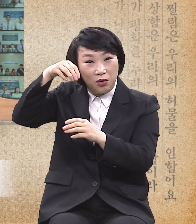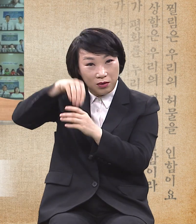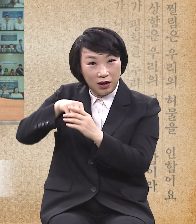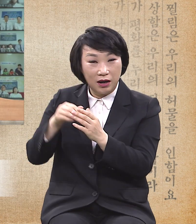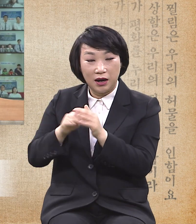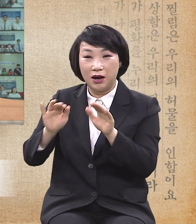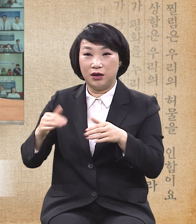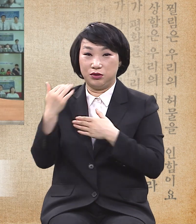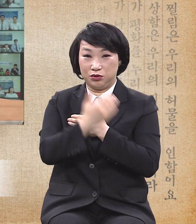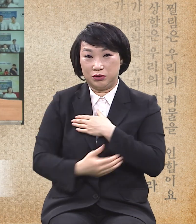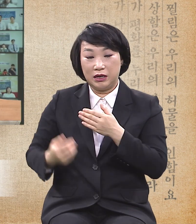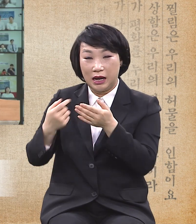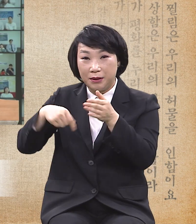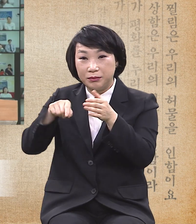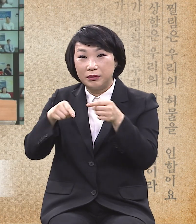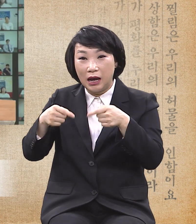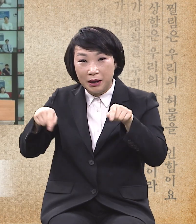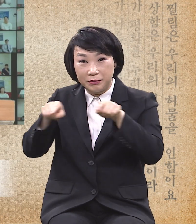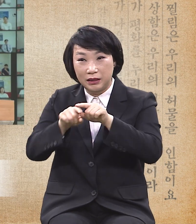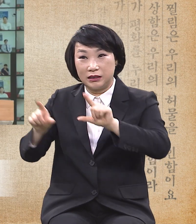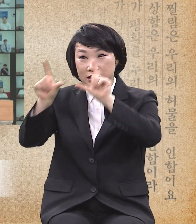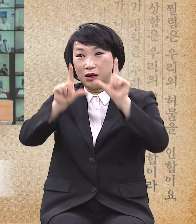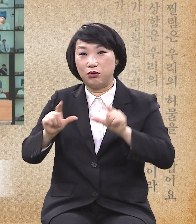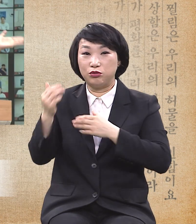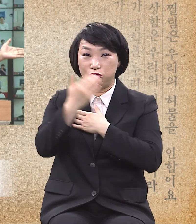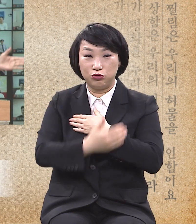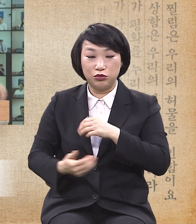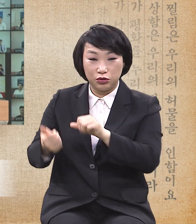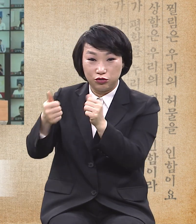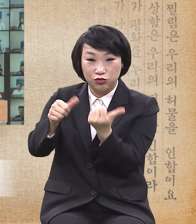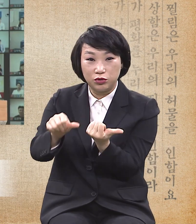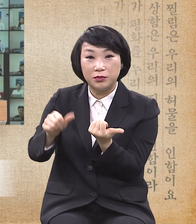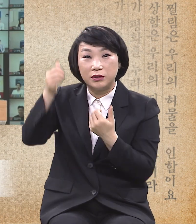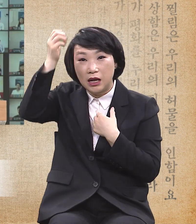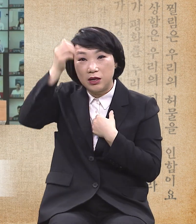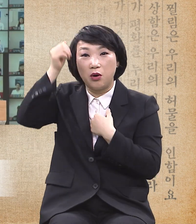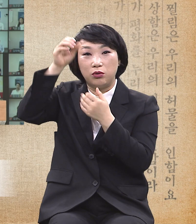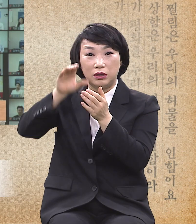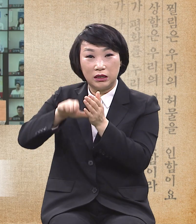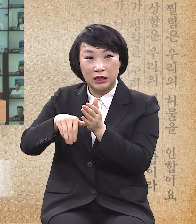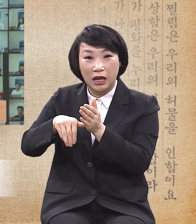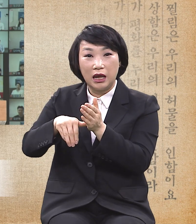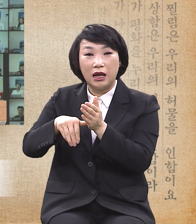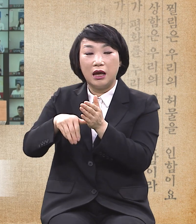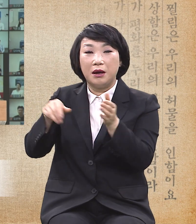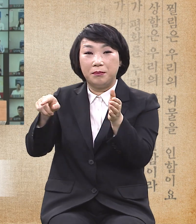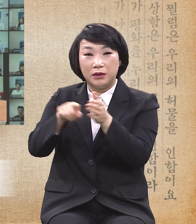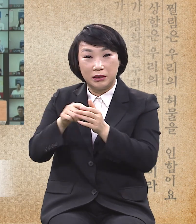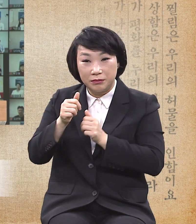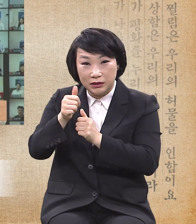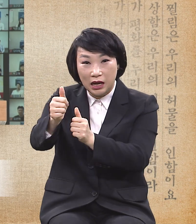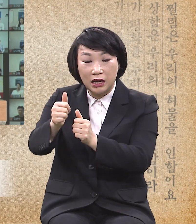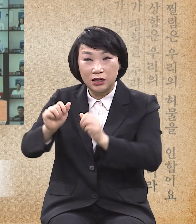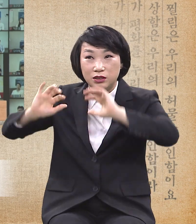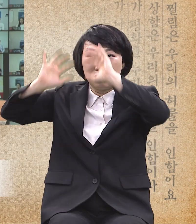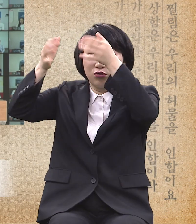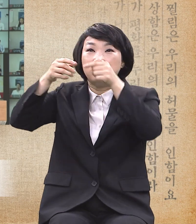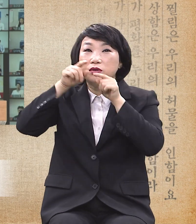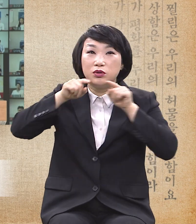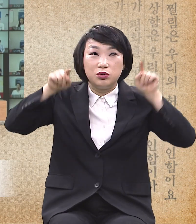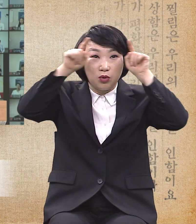육신과 함께 살다가 육신이 사라지면 내 영혼의 때 믿음에 따라